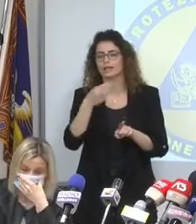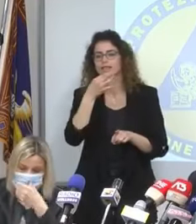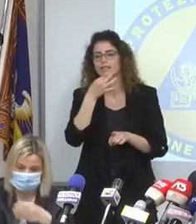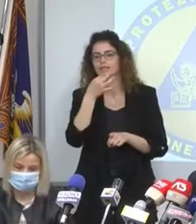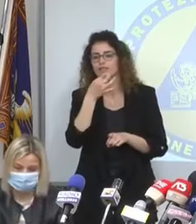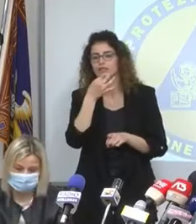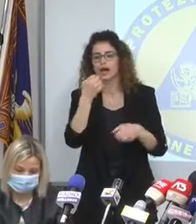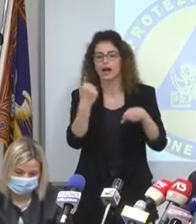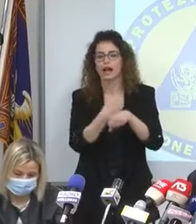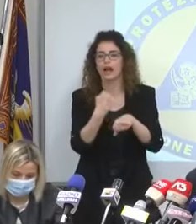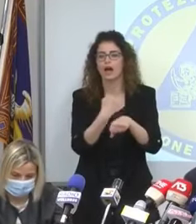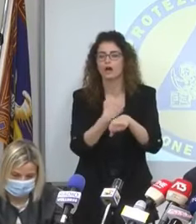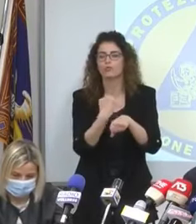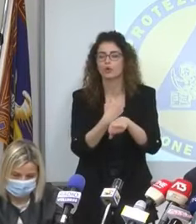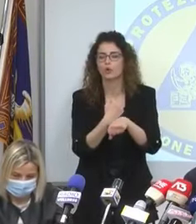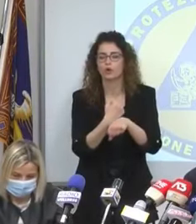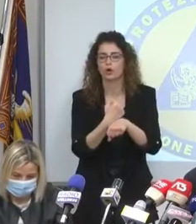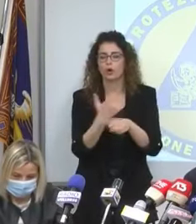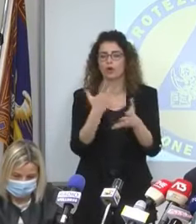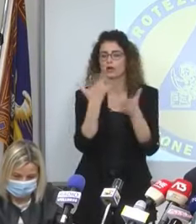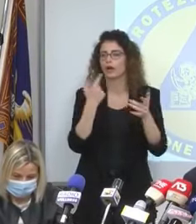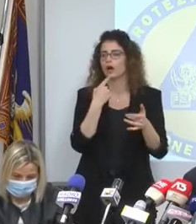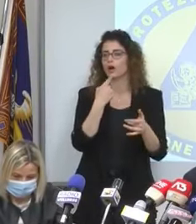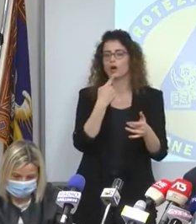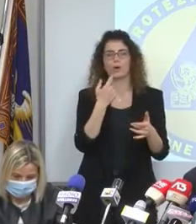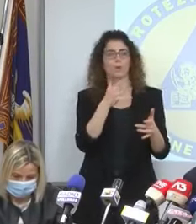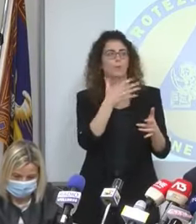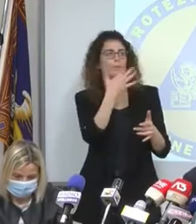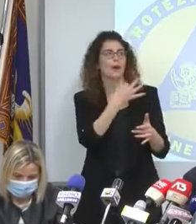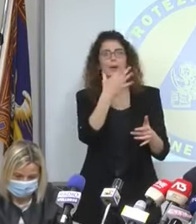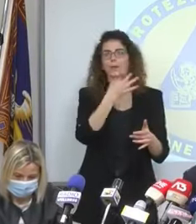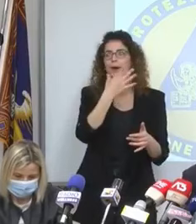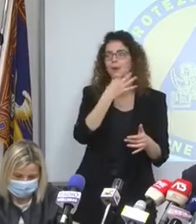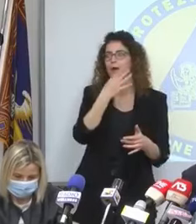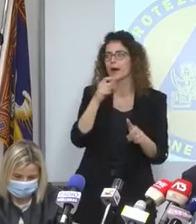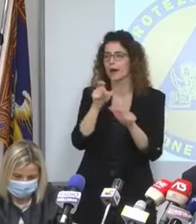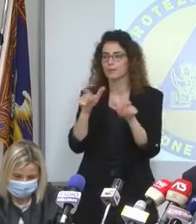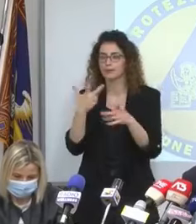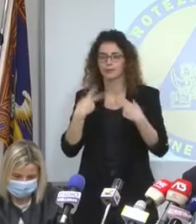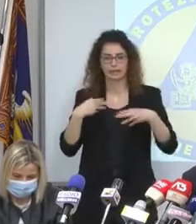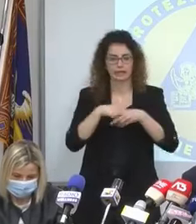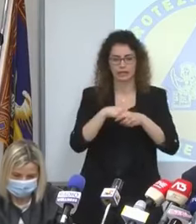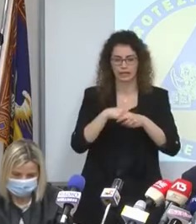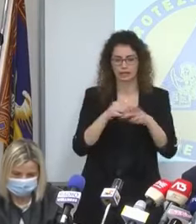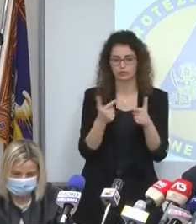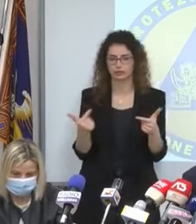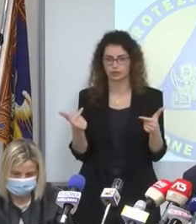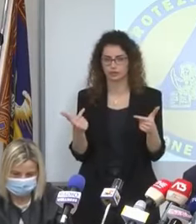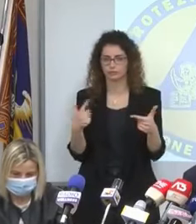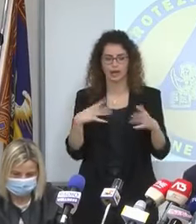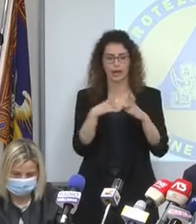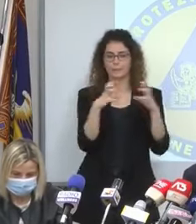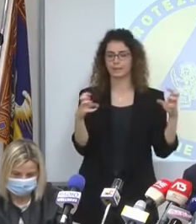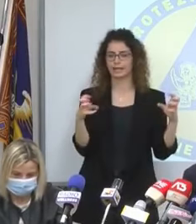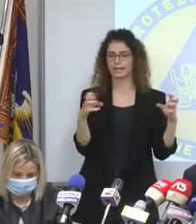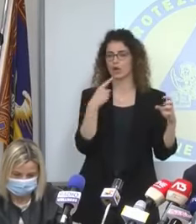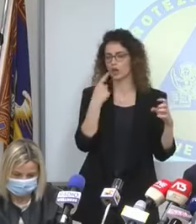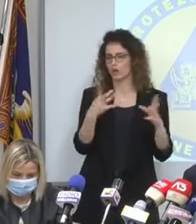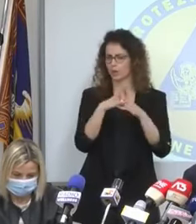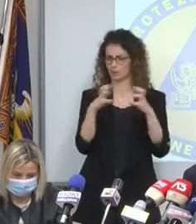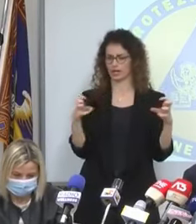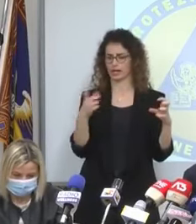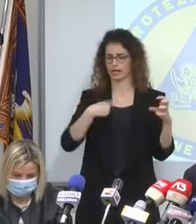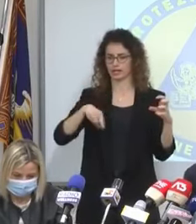tutto bello e non aver più nessuno che ci possa vivere dentro. Quindi ho detto, guarda, le nostre imprese non vogliono, cioè